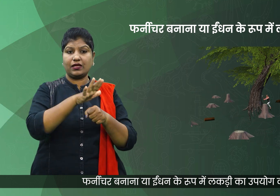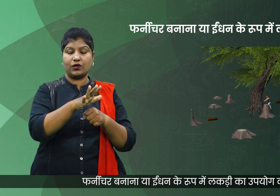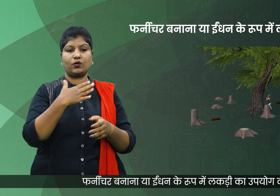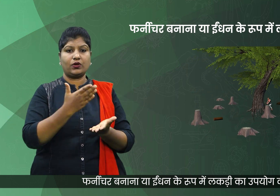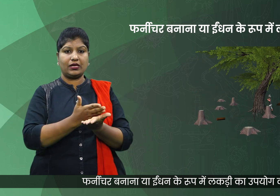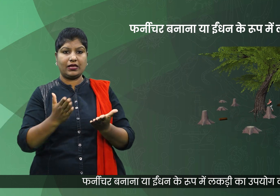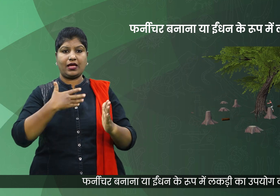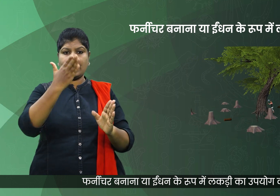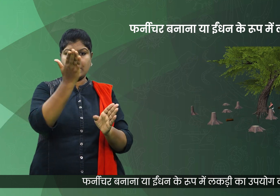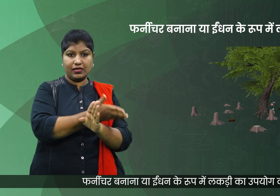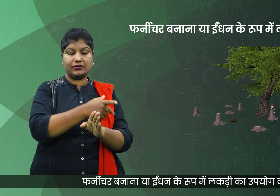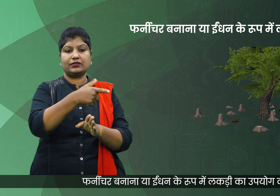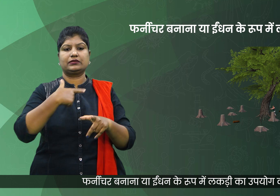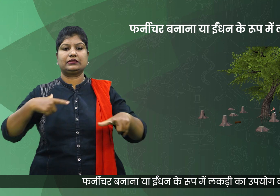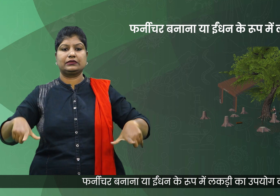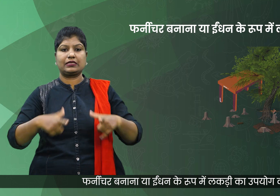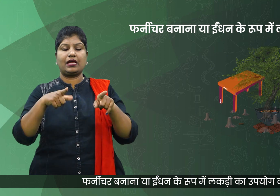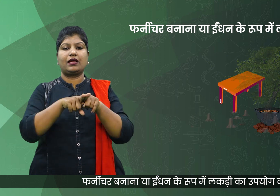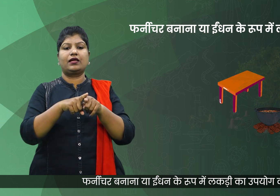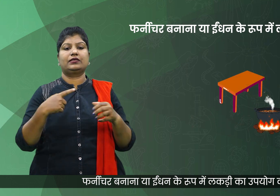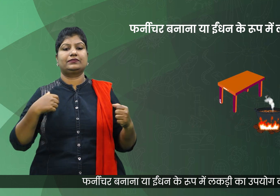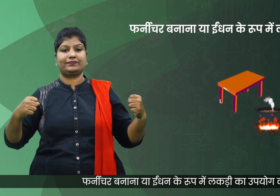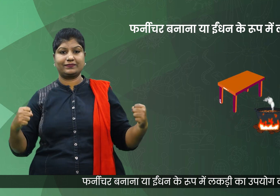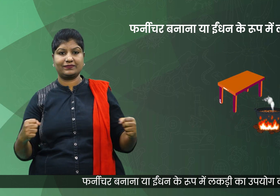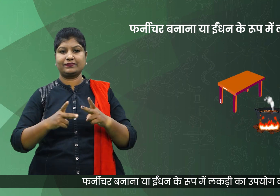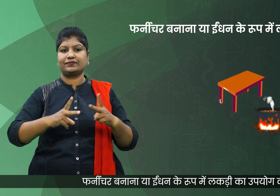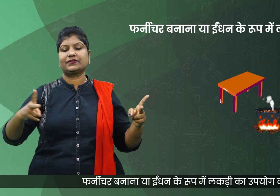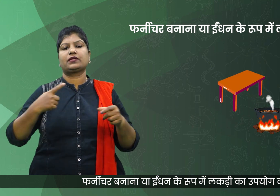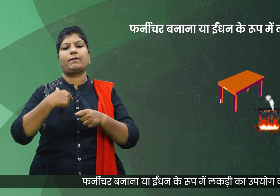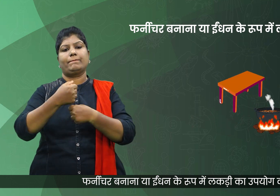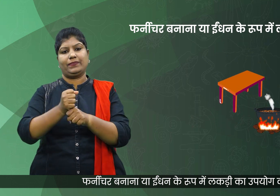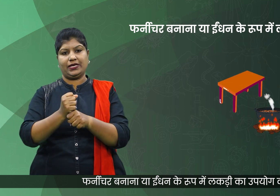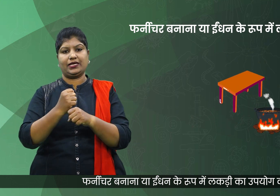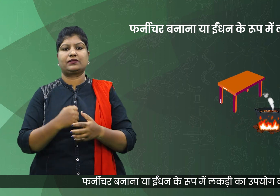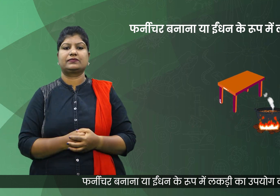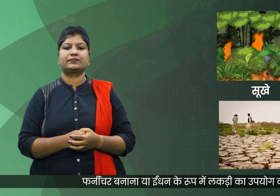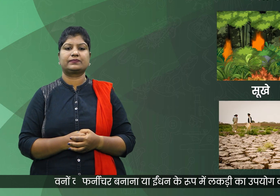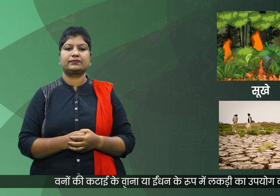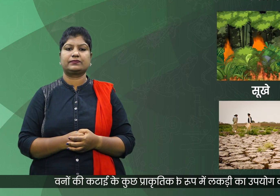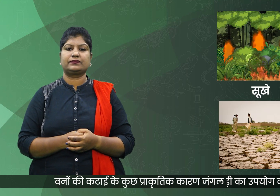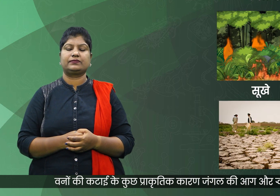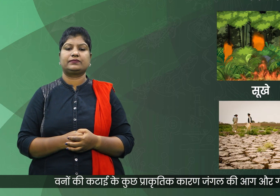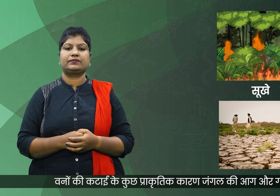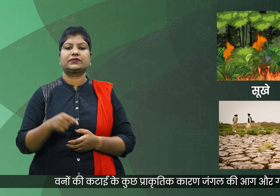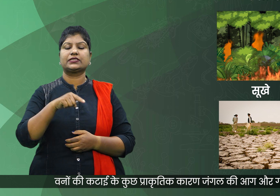करना। वनों की कटाई के कुछ